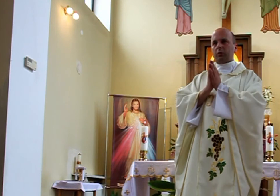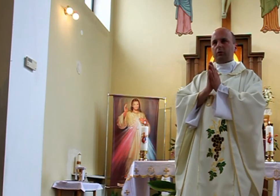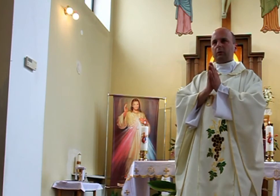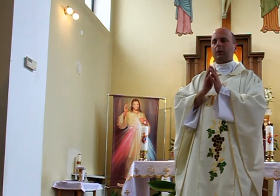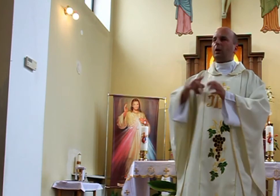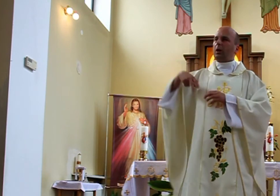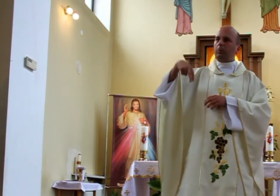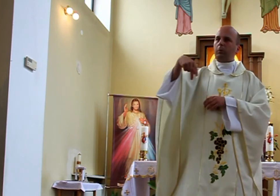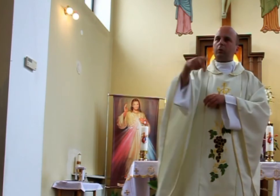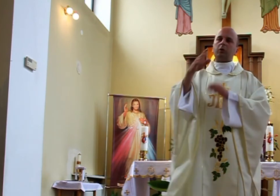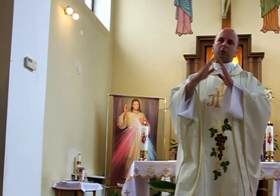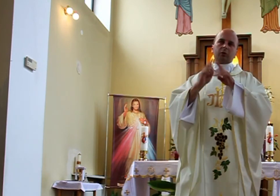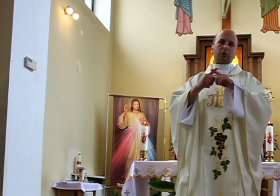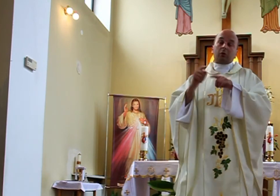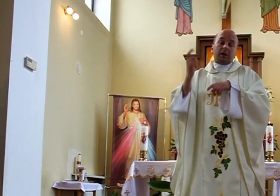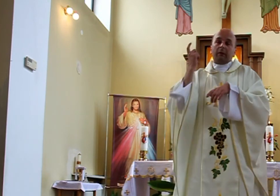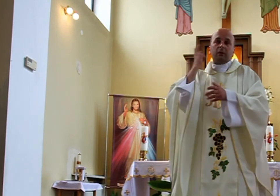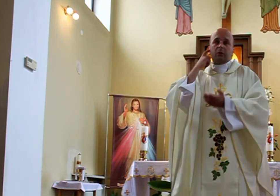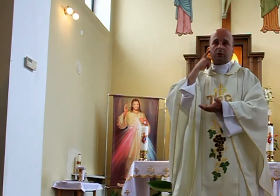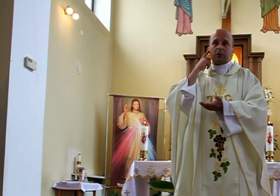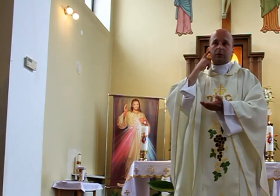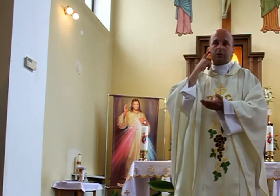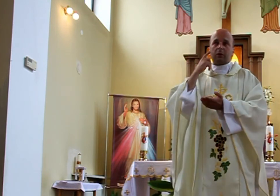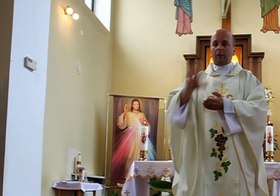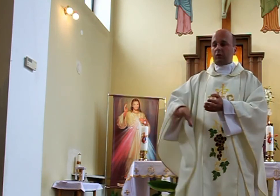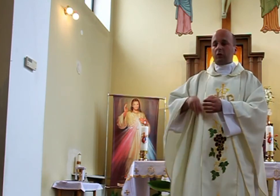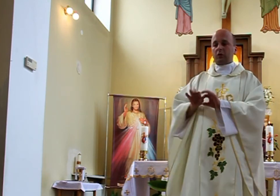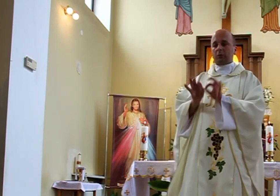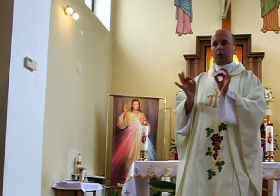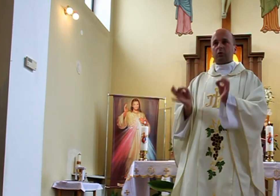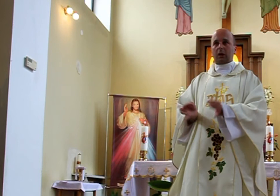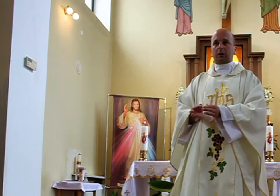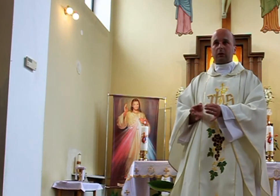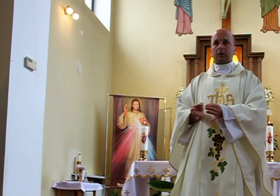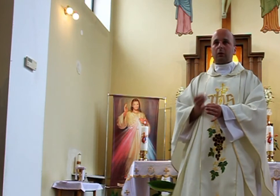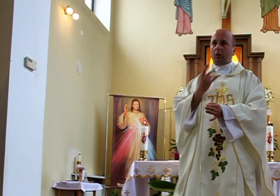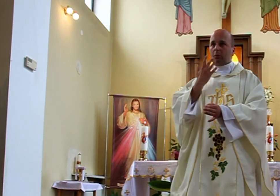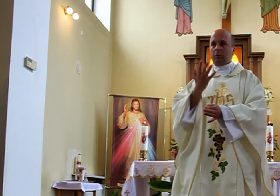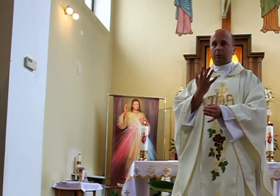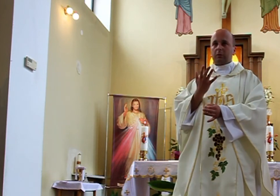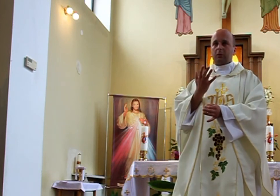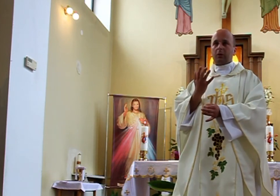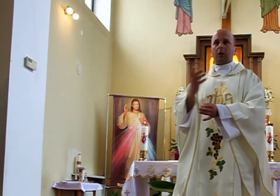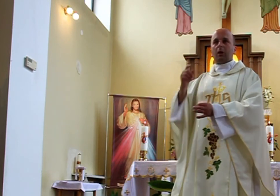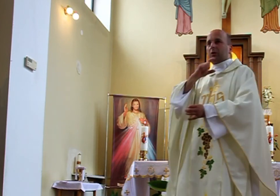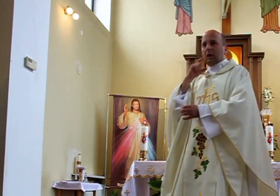prosiłem. Pójść do kościoła, nawet do słyszący. Wziąć sobie różaniec. Odmówić. Księża